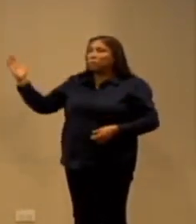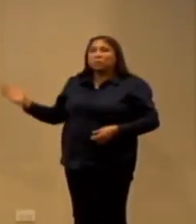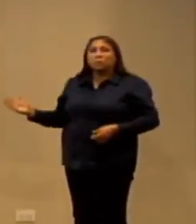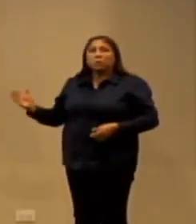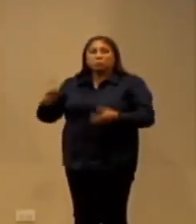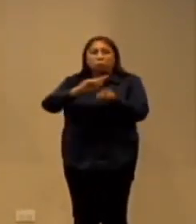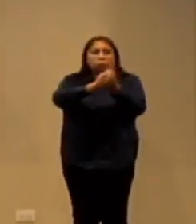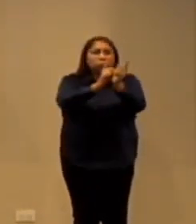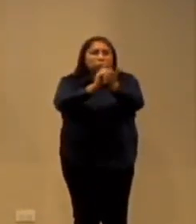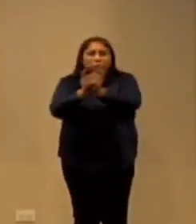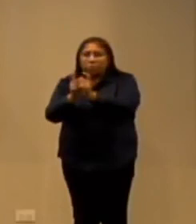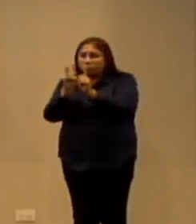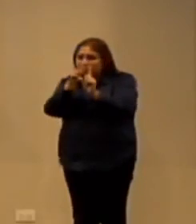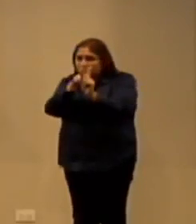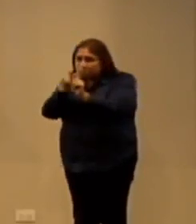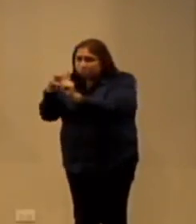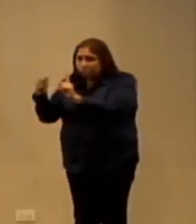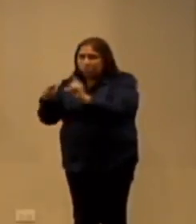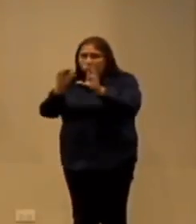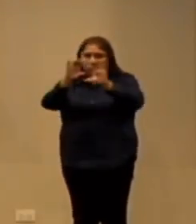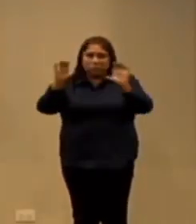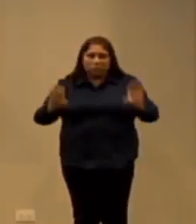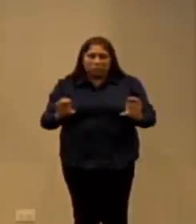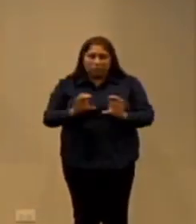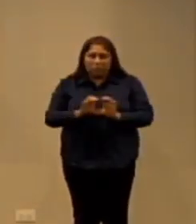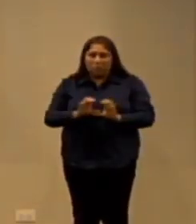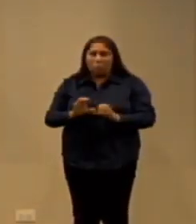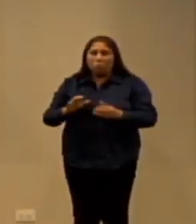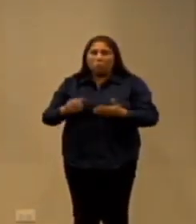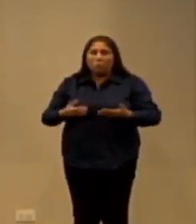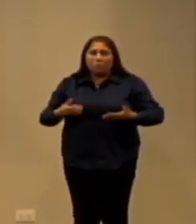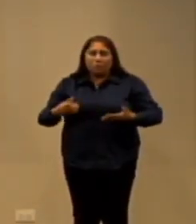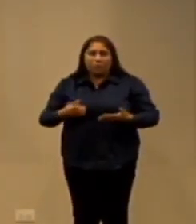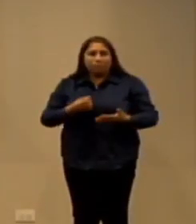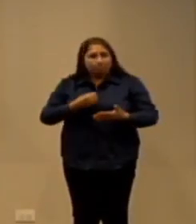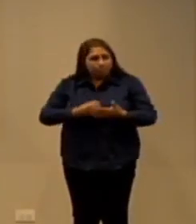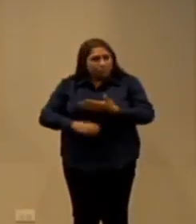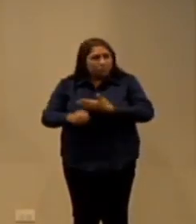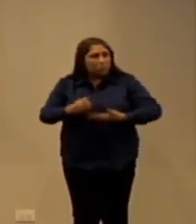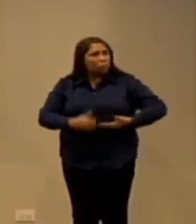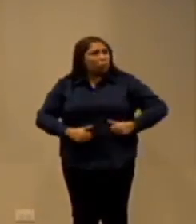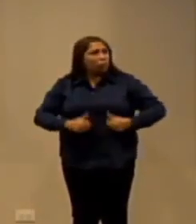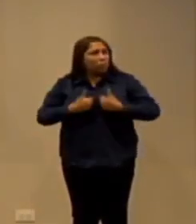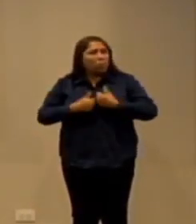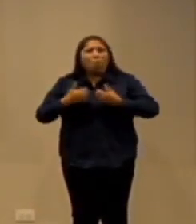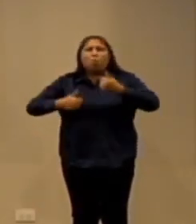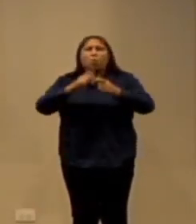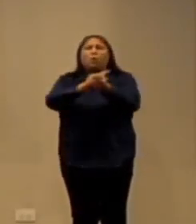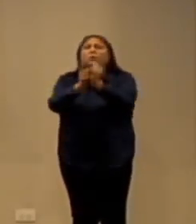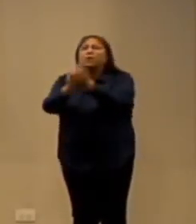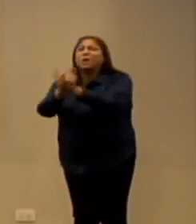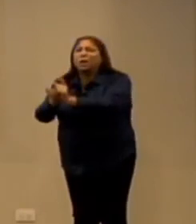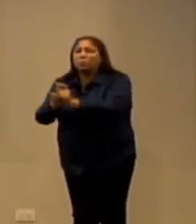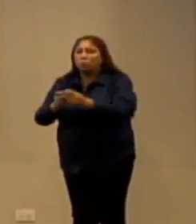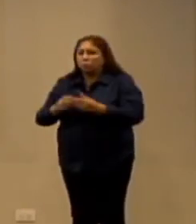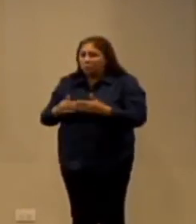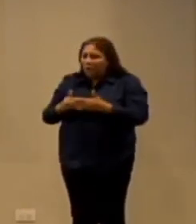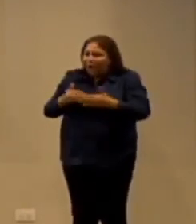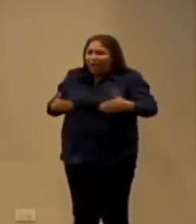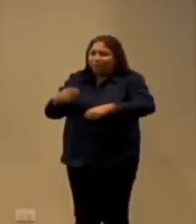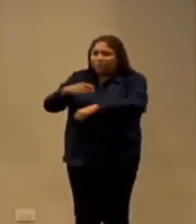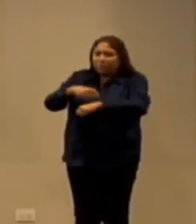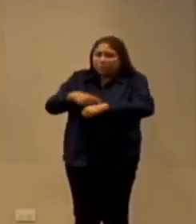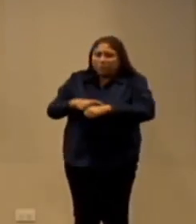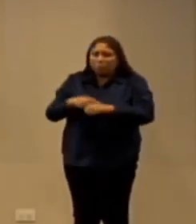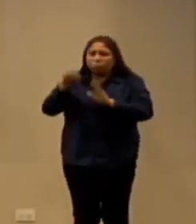están las variables que identificamos en el certificado de nacido vivo. El certificado de nacido vivo nos permite decir qué variables hay de riesgo, prematuro, ALCAL